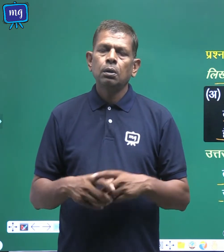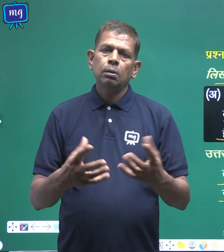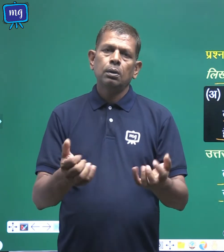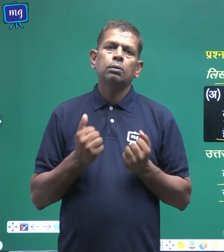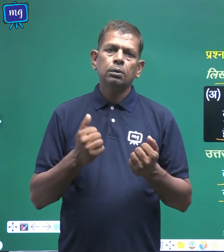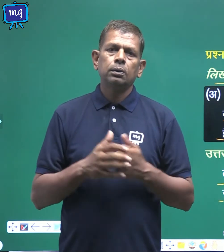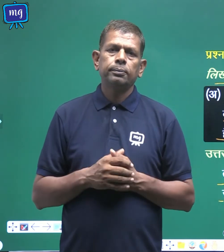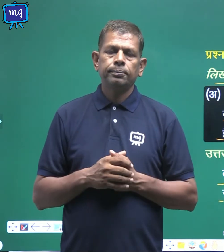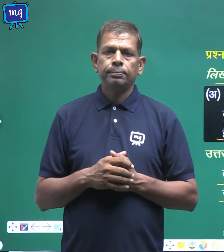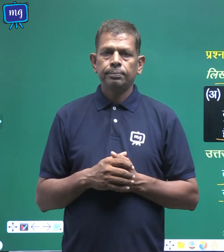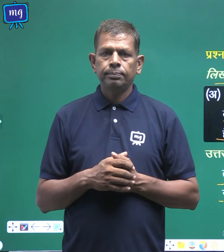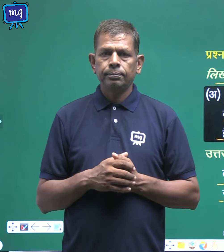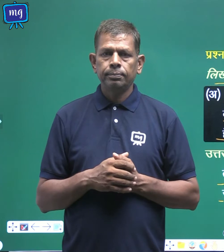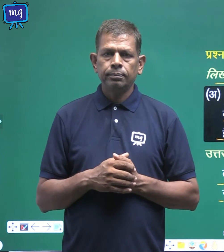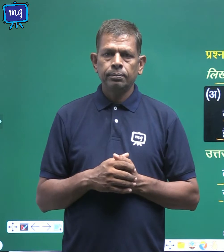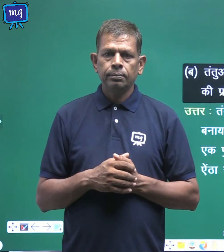प्राप्त होते हैं।